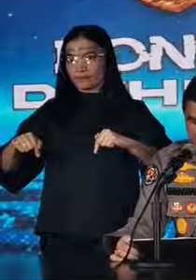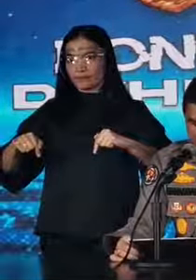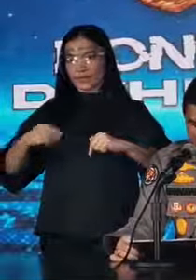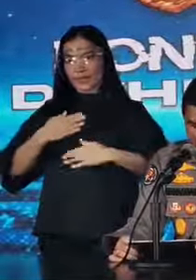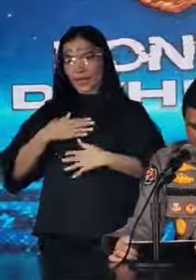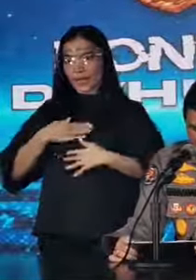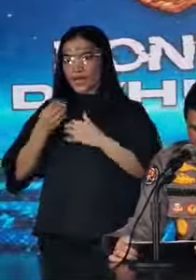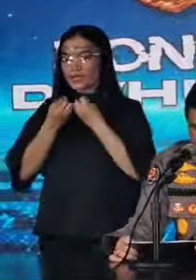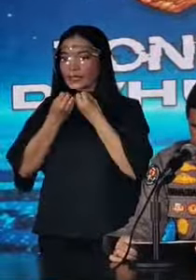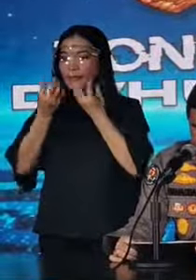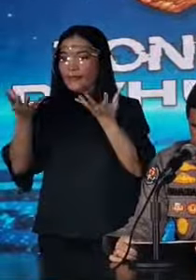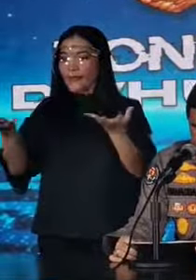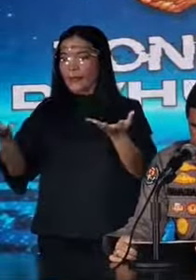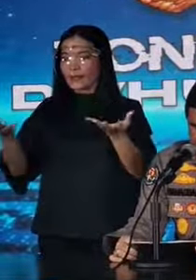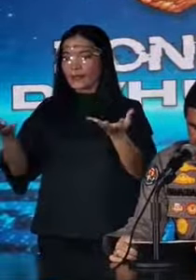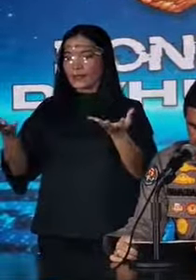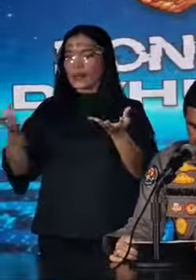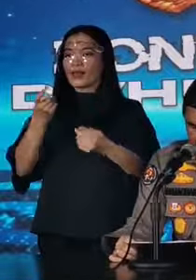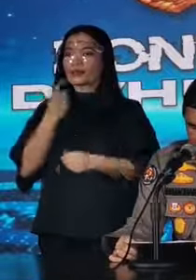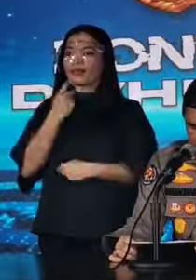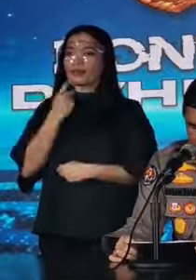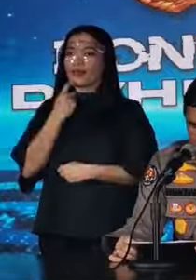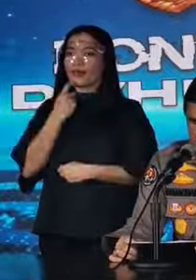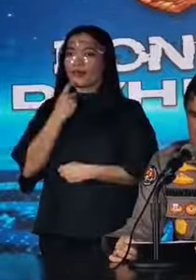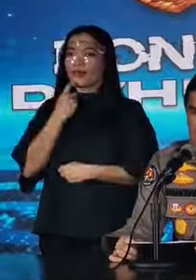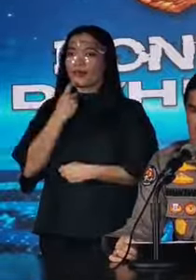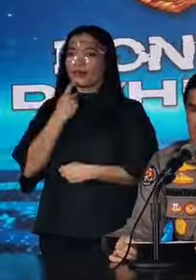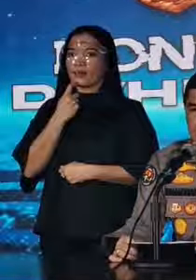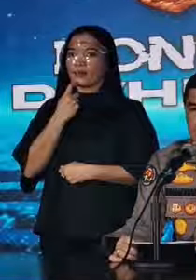akan saya sampaikan tentang